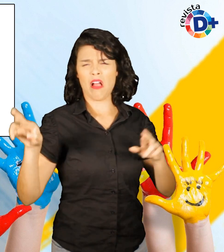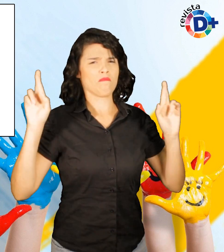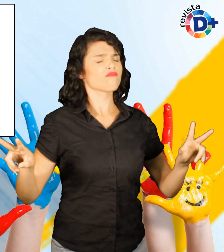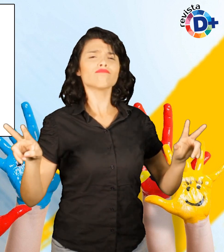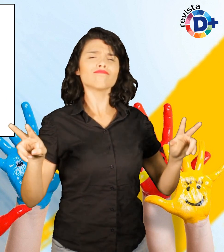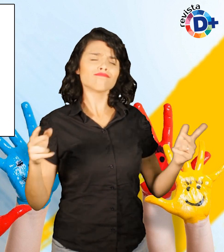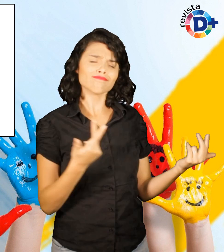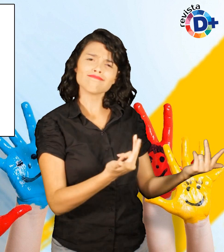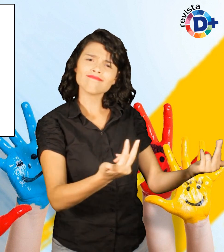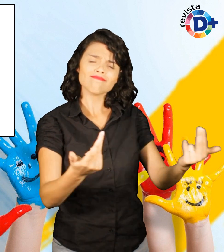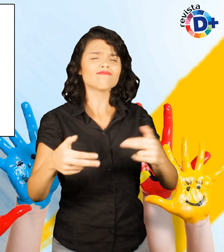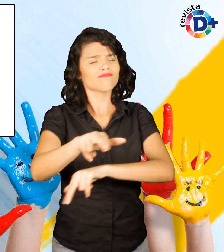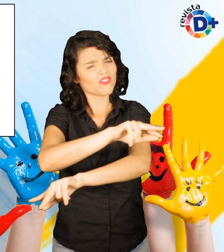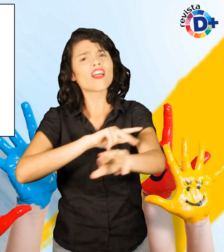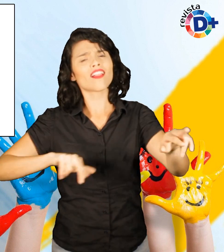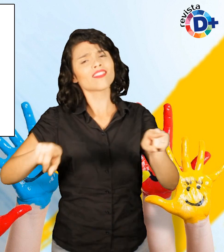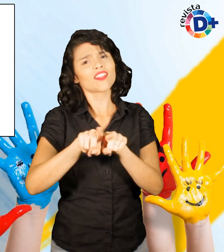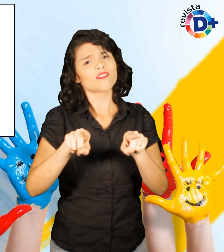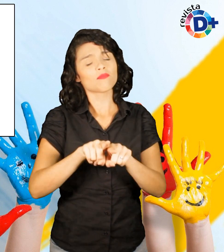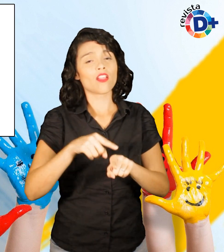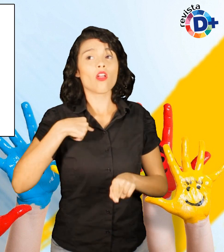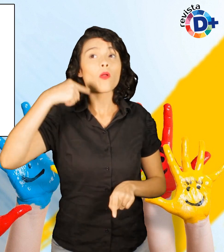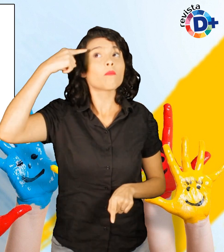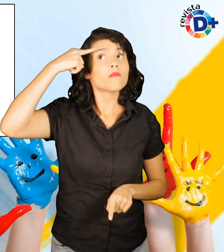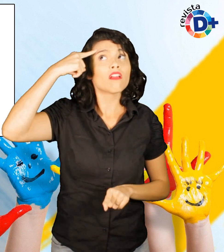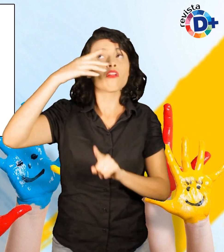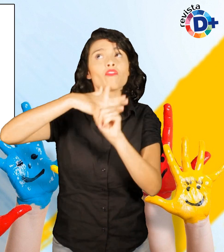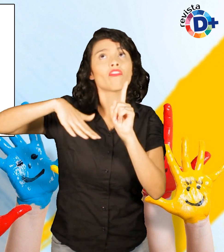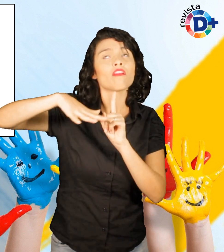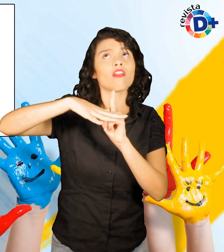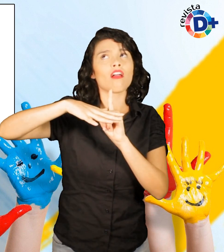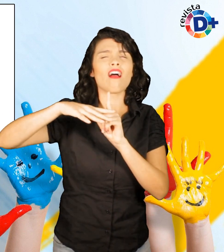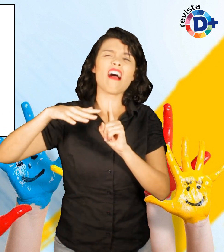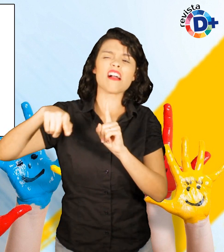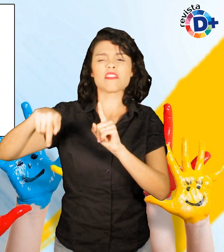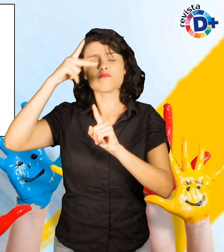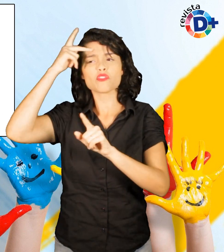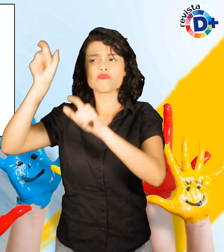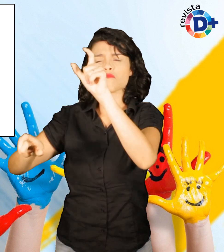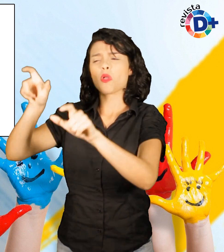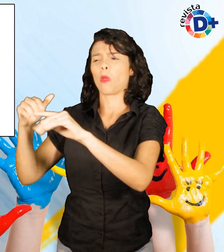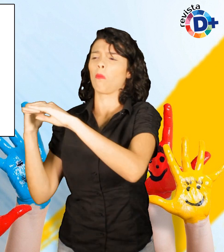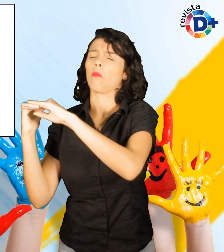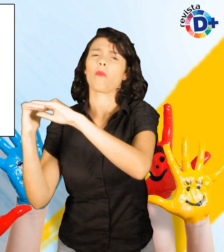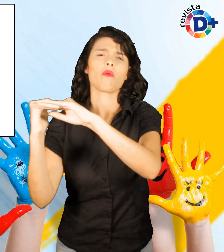outras pessoas. É uma ingenuidade da sociedade pensar que o ser humano é igual e homogêneo em